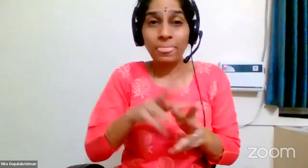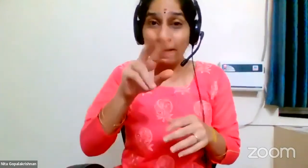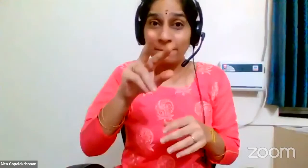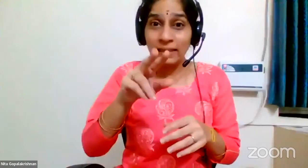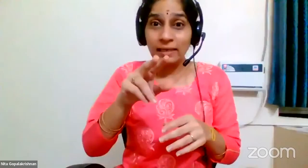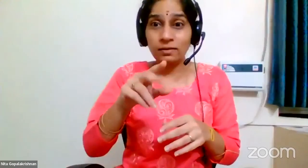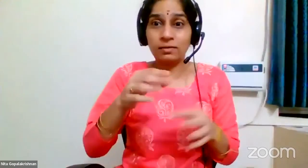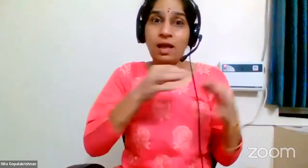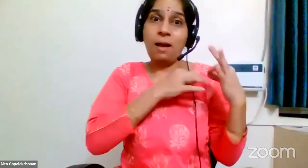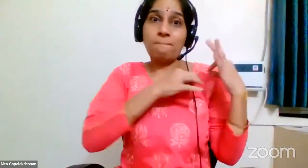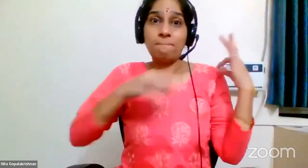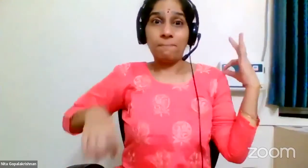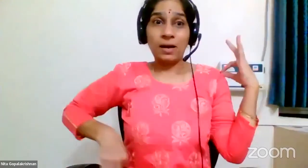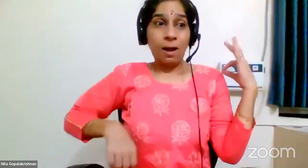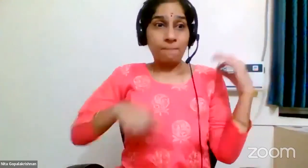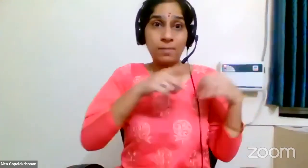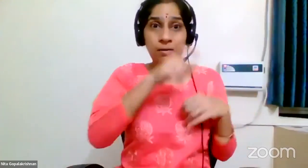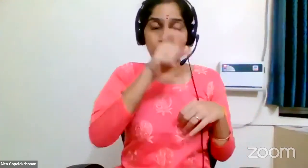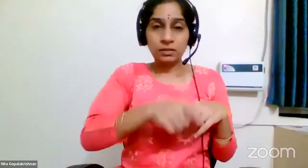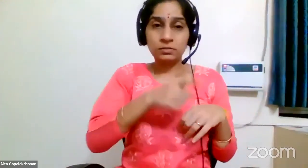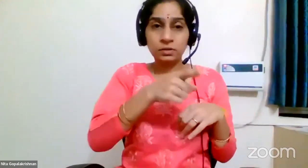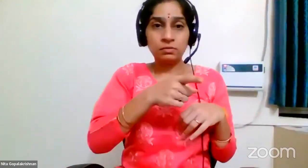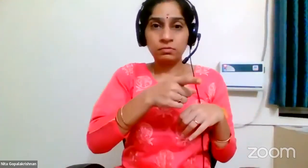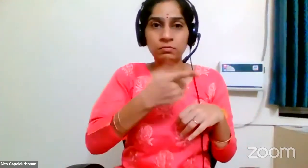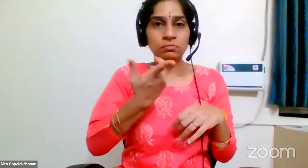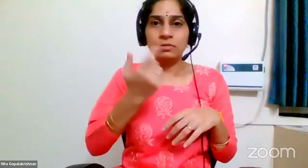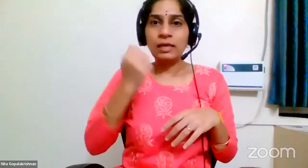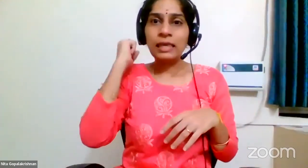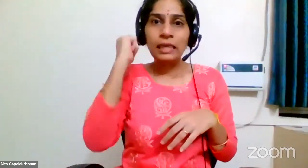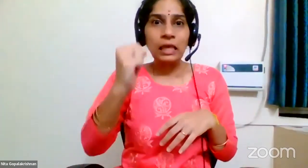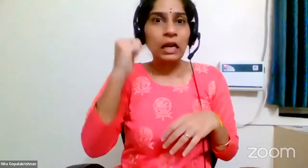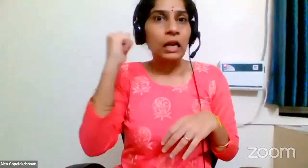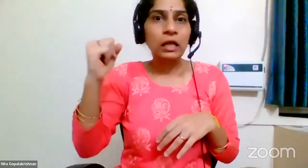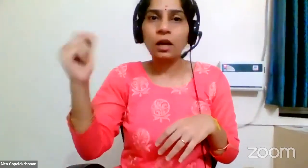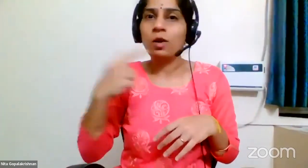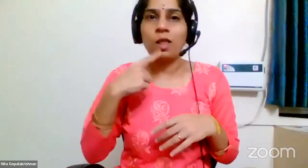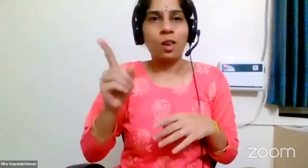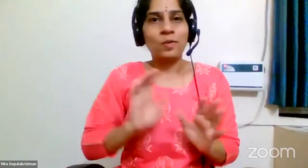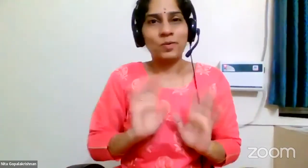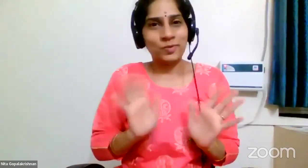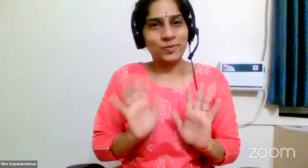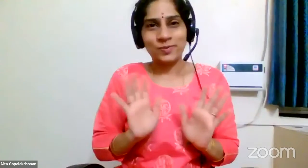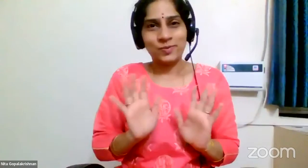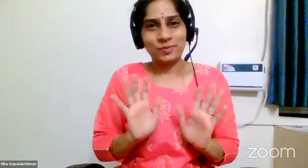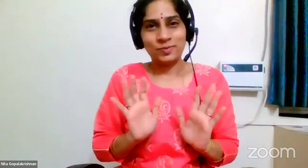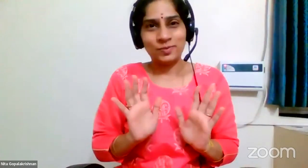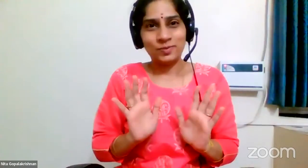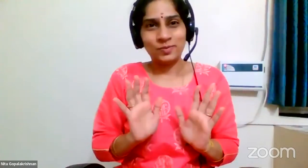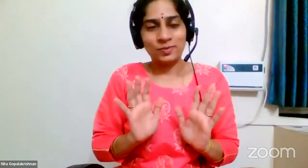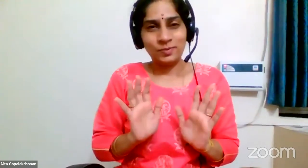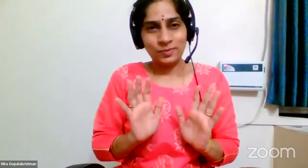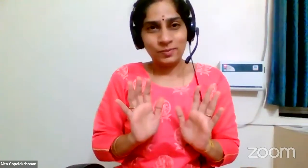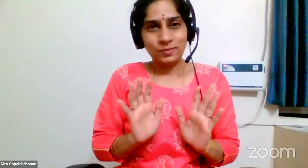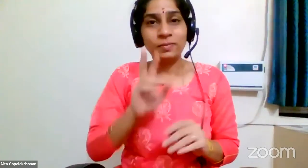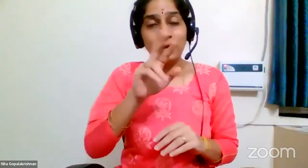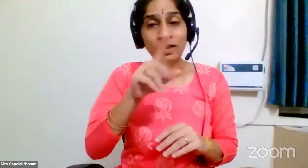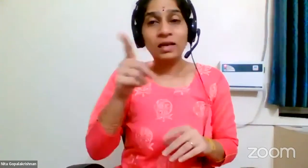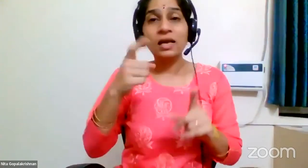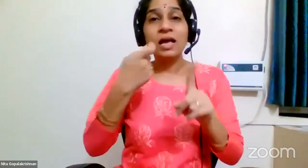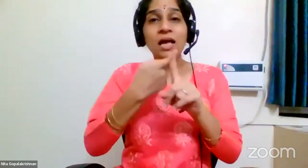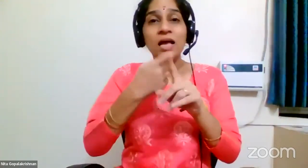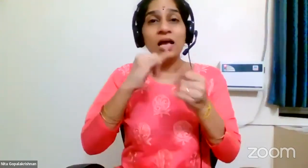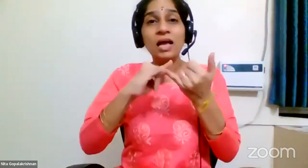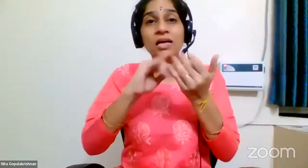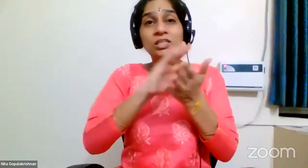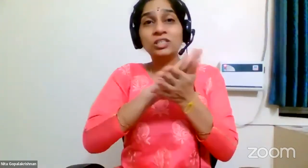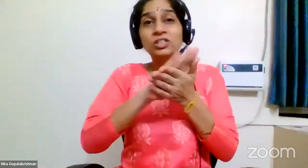तो अलग अलग आश्रमों के, अलग अलग वर्णों की अपनी अलग अलग ड्यूटीज हैं। तो भगवान इसलिए बता रहे हैं कि मैंने तो चार भागों